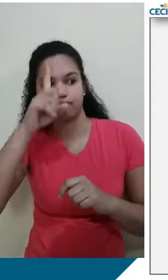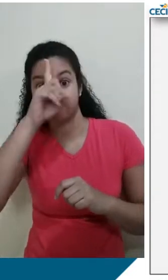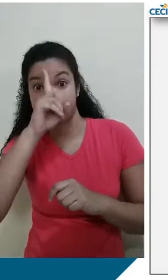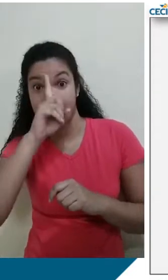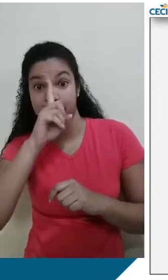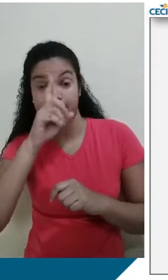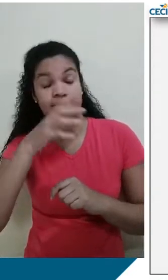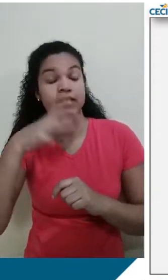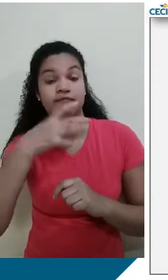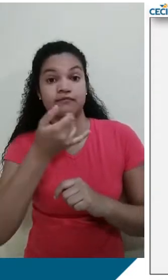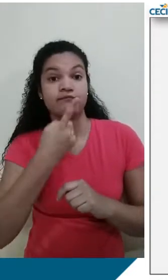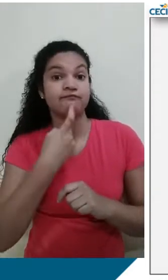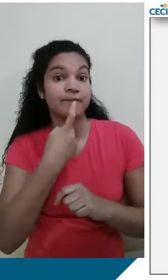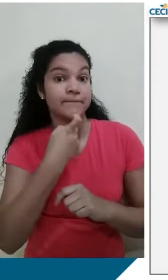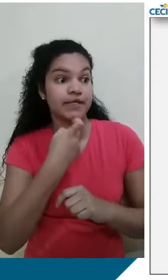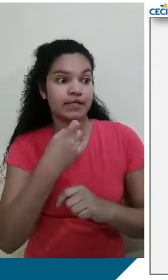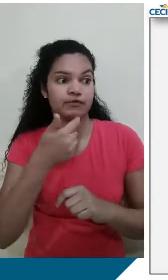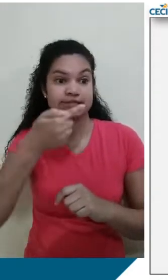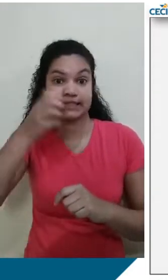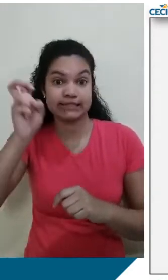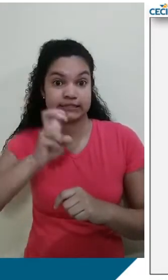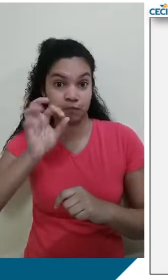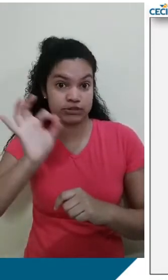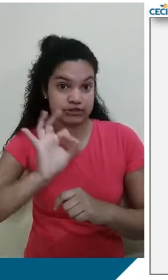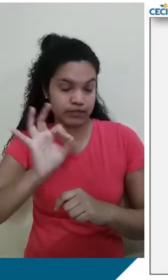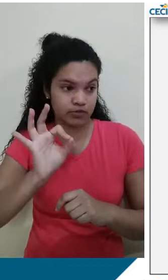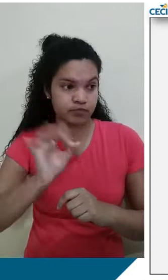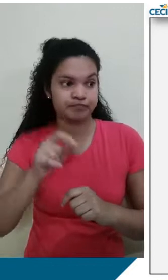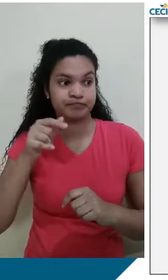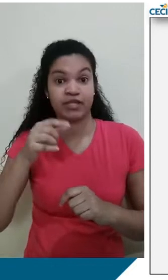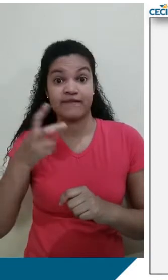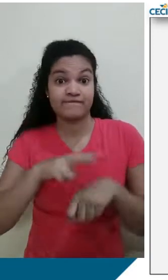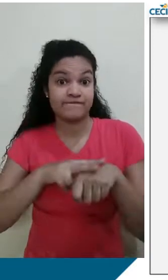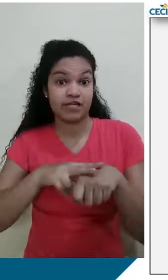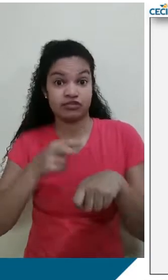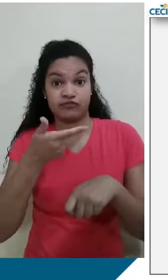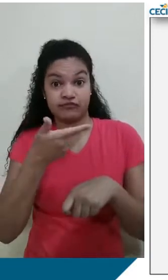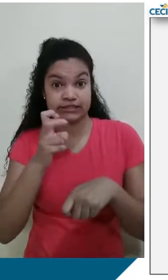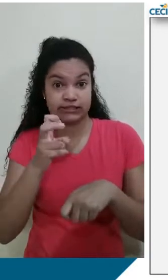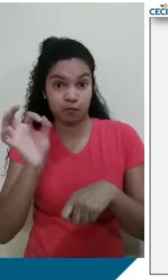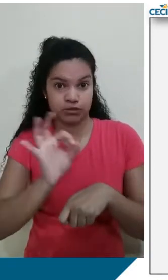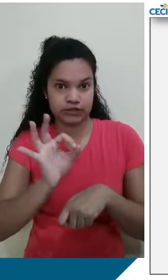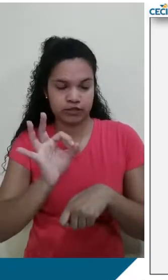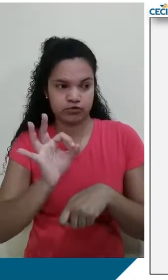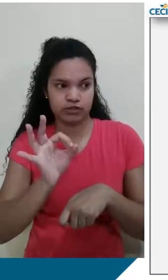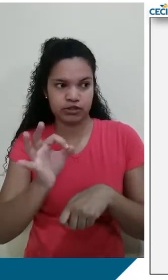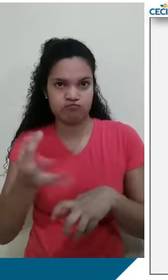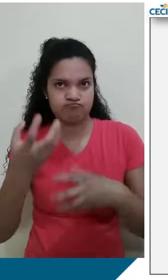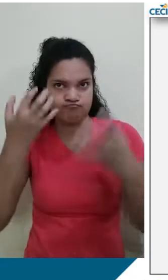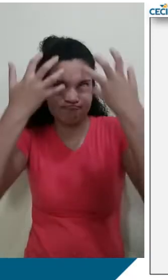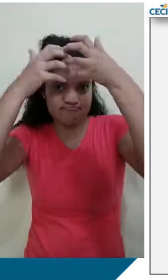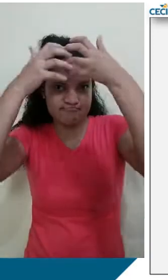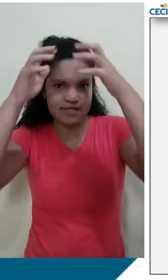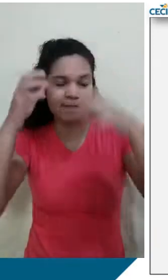dos neurônios da retina em 75%. E os verdes em 25%, sendo interpretado no